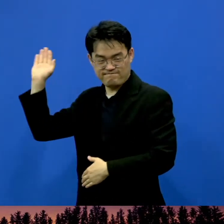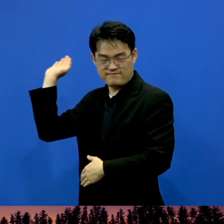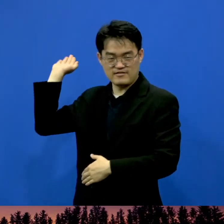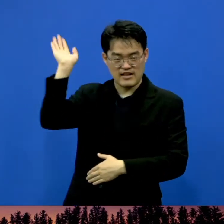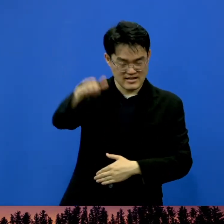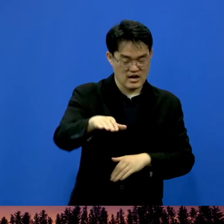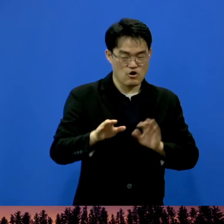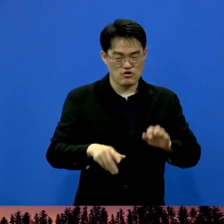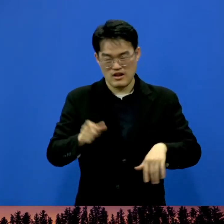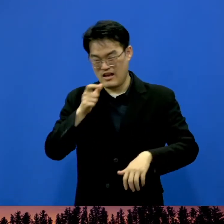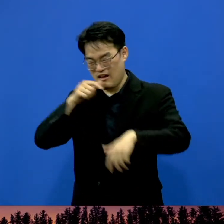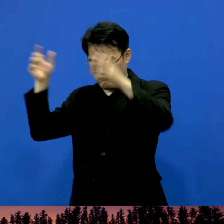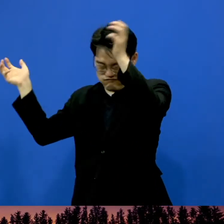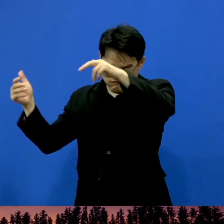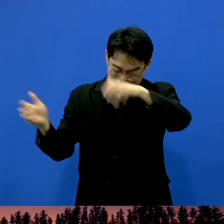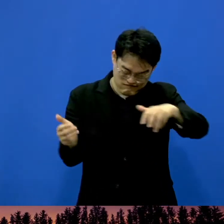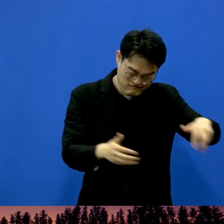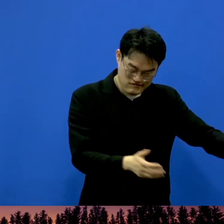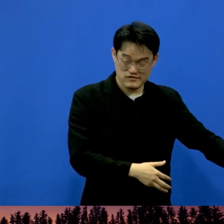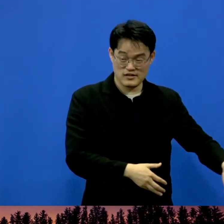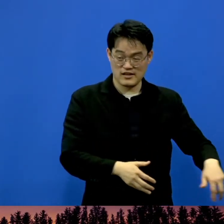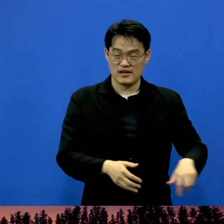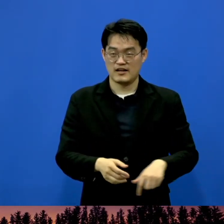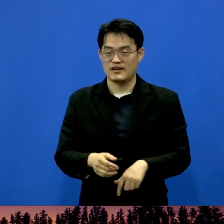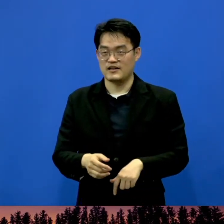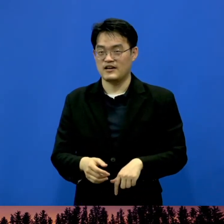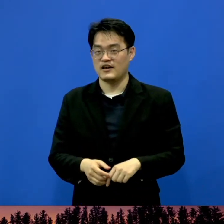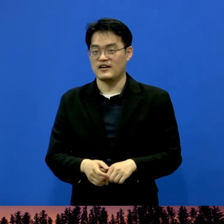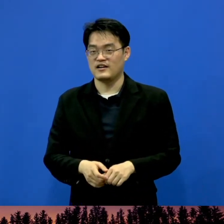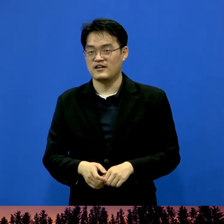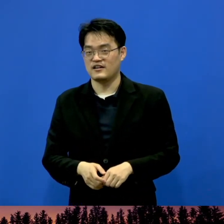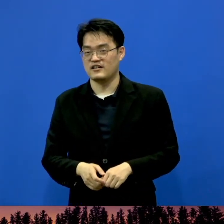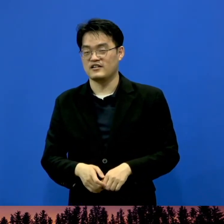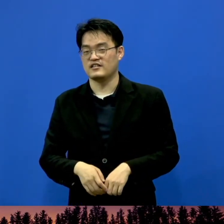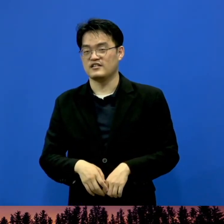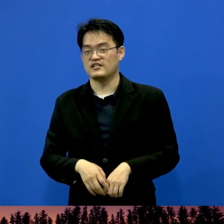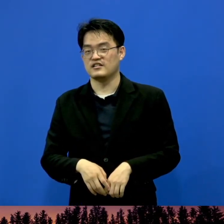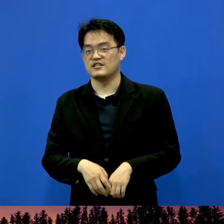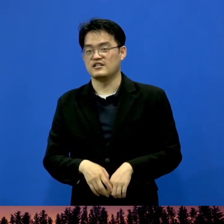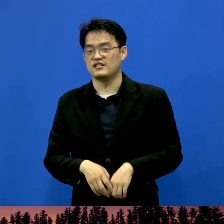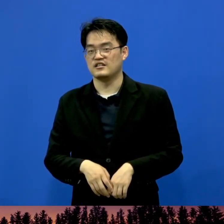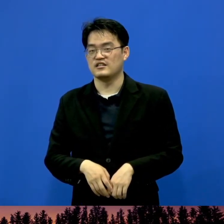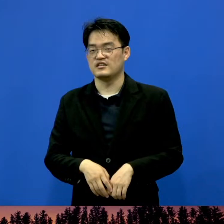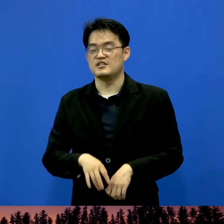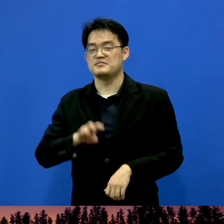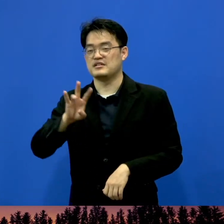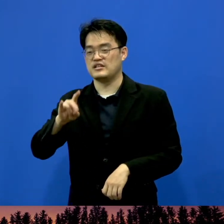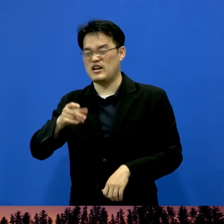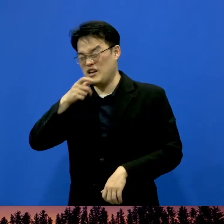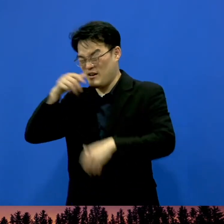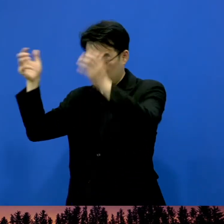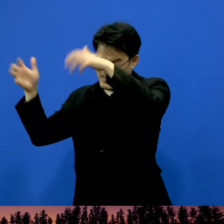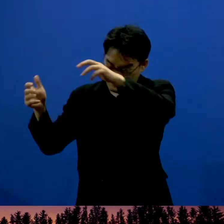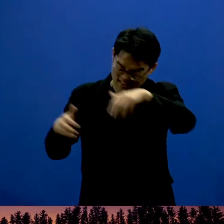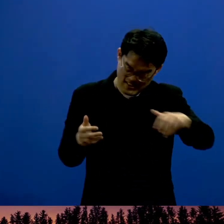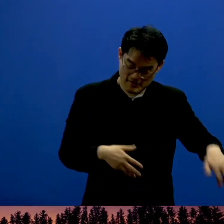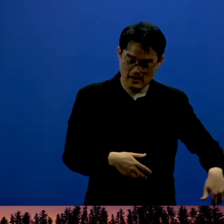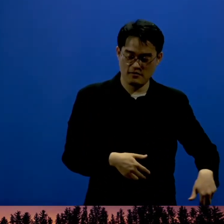오늘은 비바람이 부는 날 가장 적합한 찬송이 있습니다. 24장 비바람이 악기를 막아도